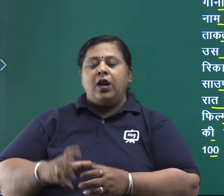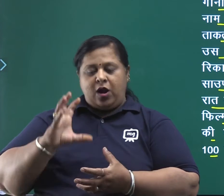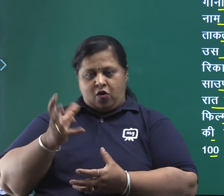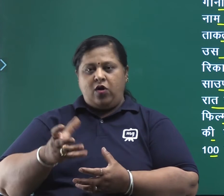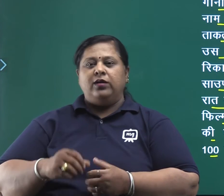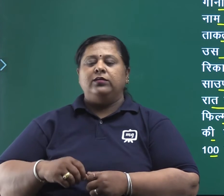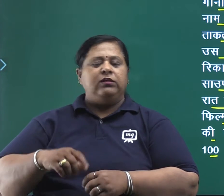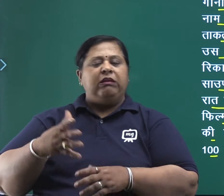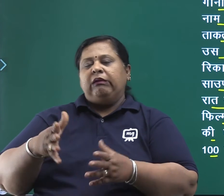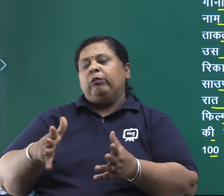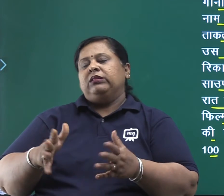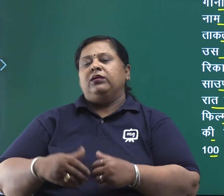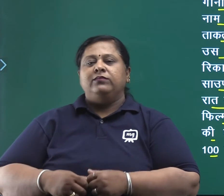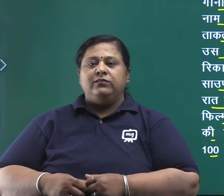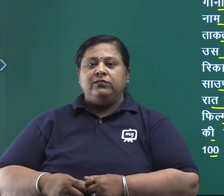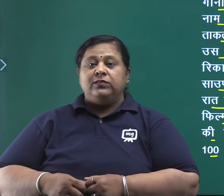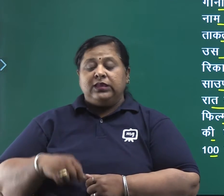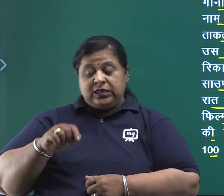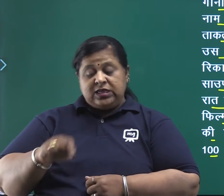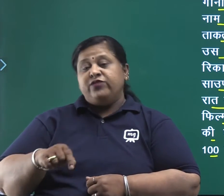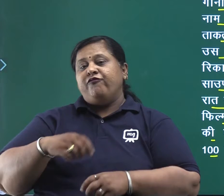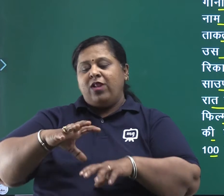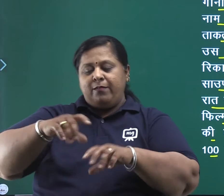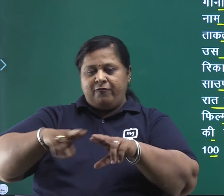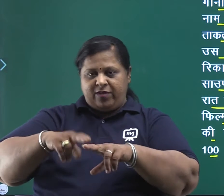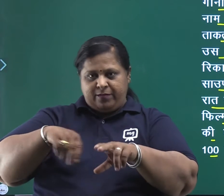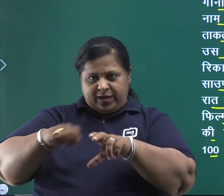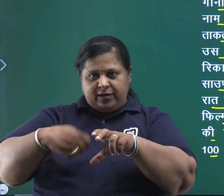रिकॉर्ड नहीं हुआ था, तो इस फिल्म की